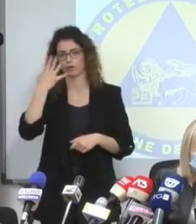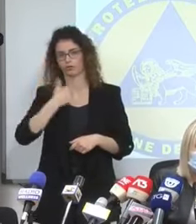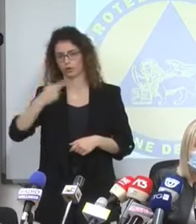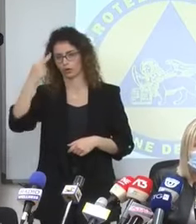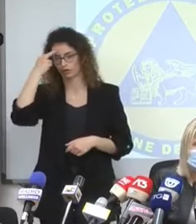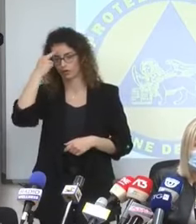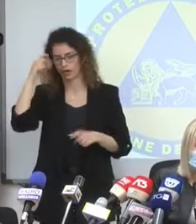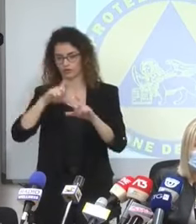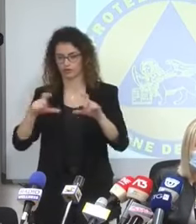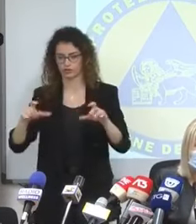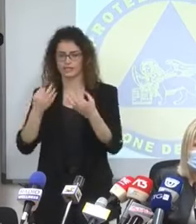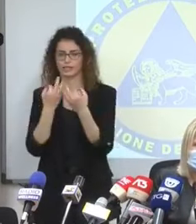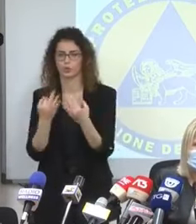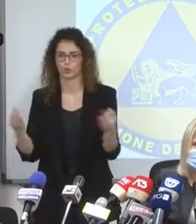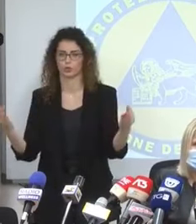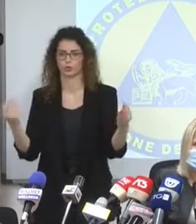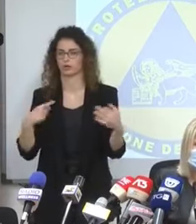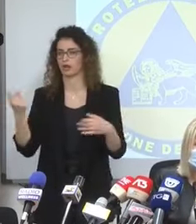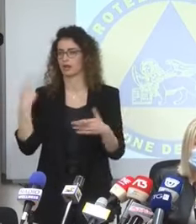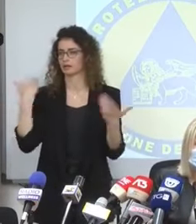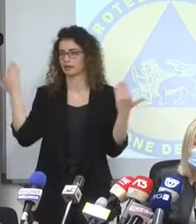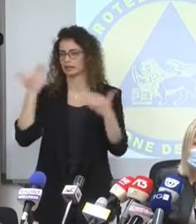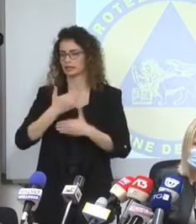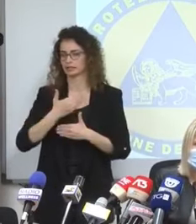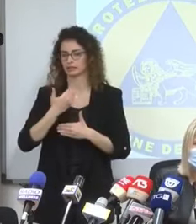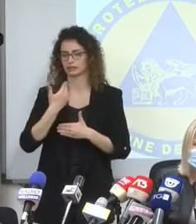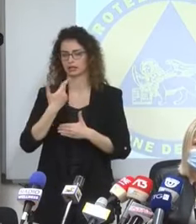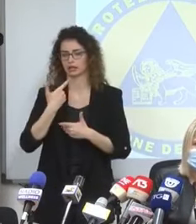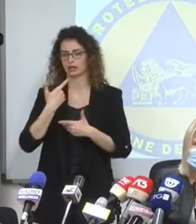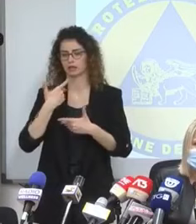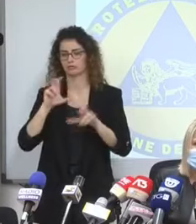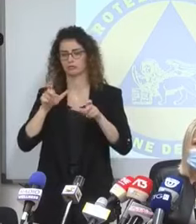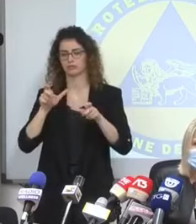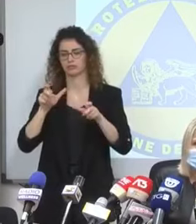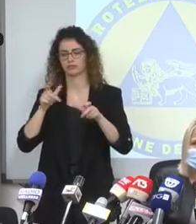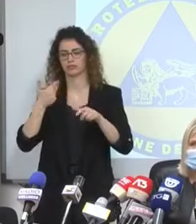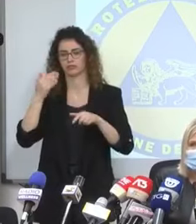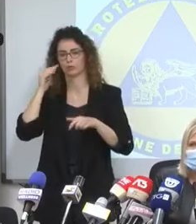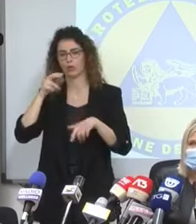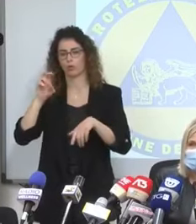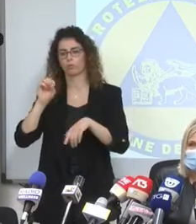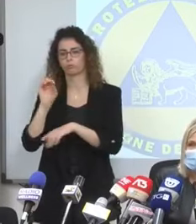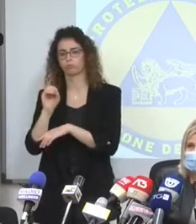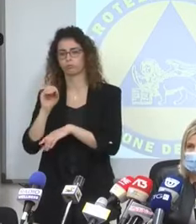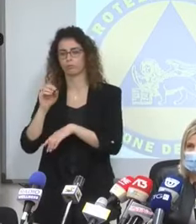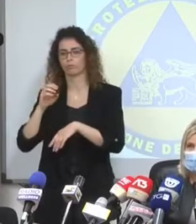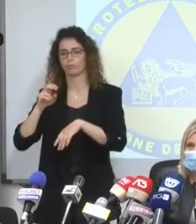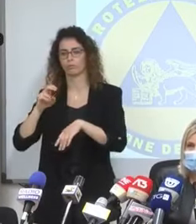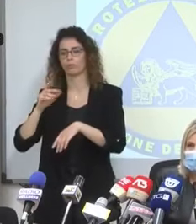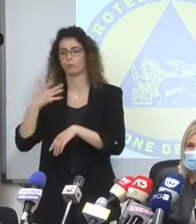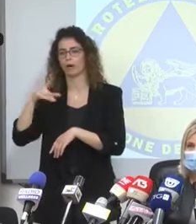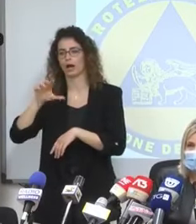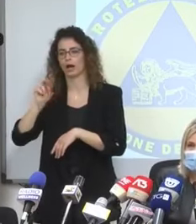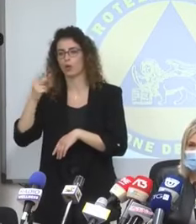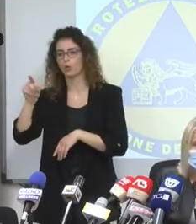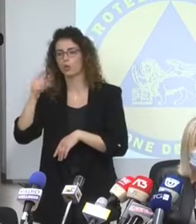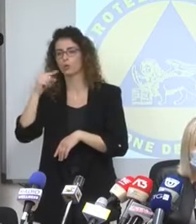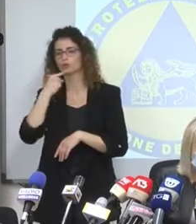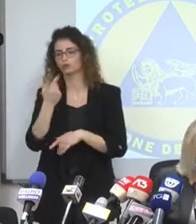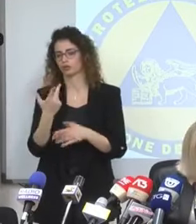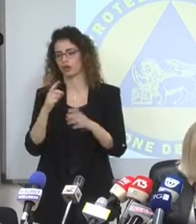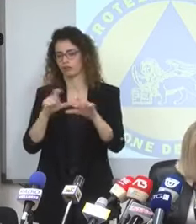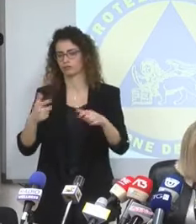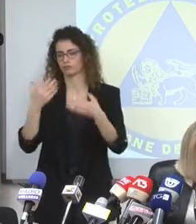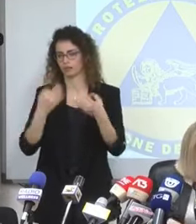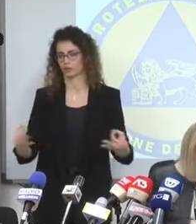mi sembra che siano stati detti, mi sembra che anche ieri sera ascoltando Palù in una trasmissione il professore Palù ripeteva più o meno la stessa cosa,